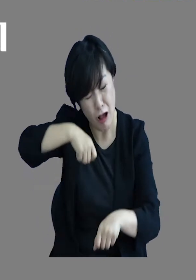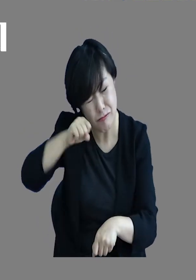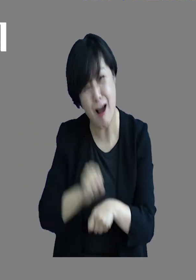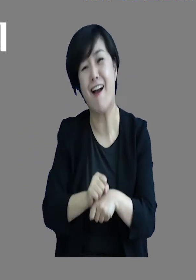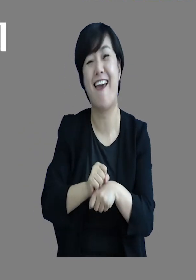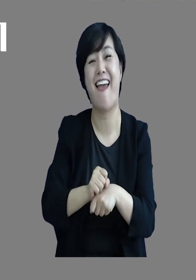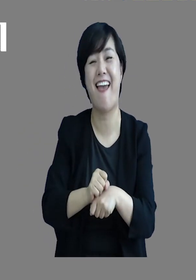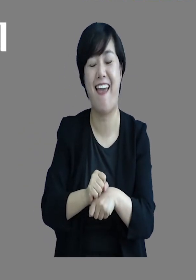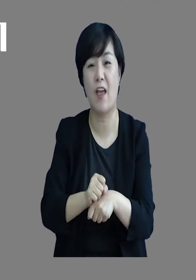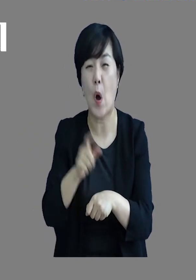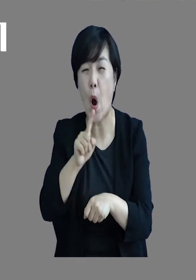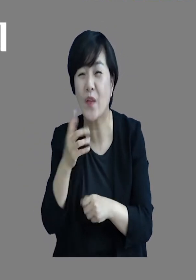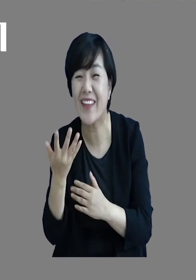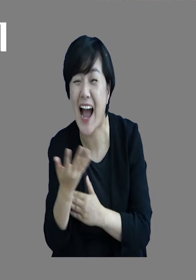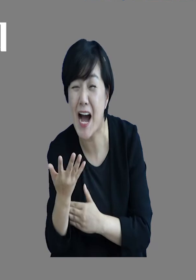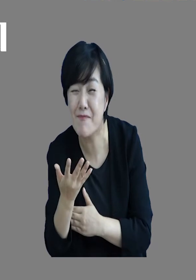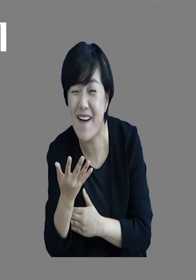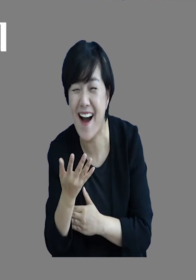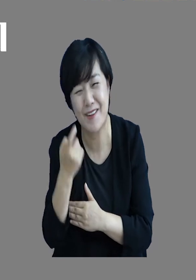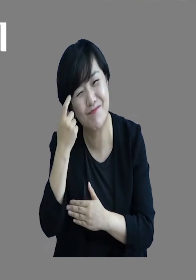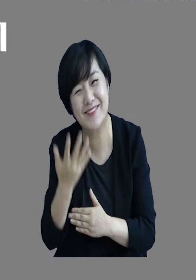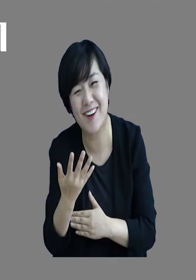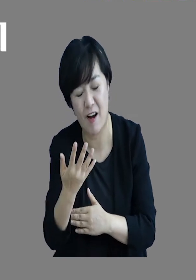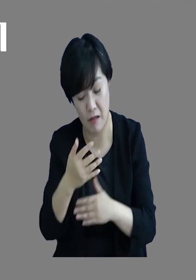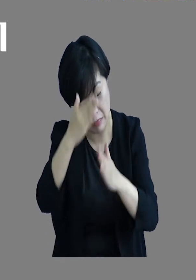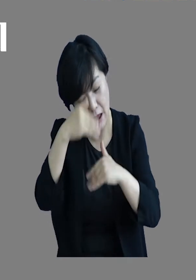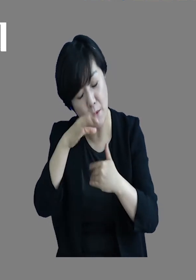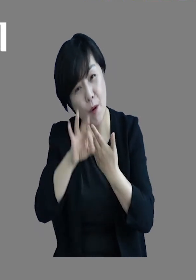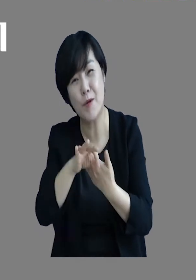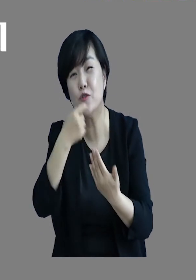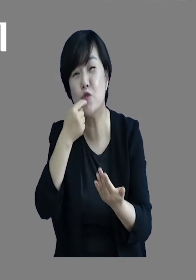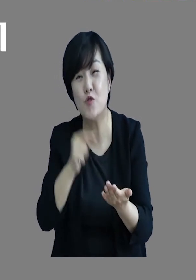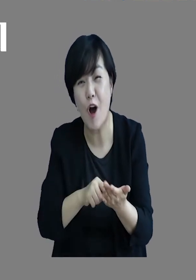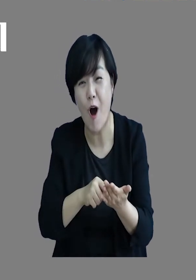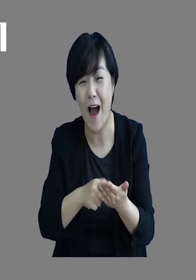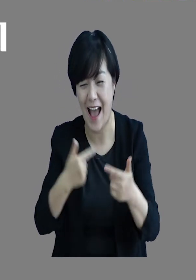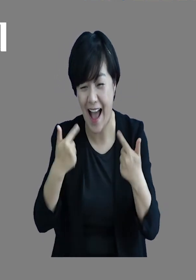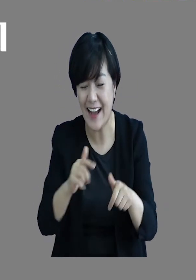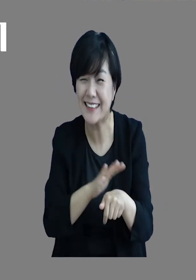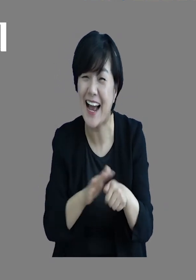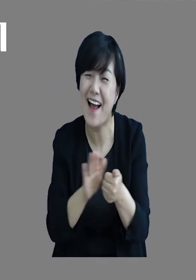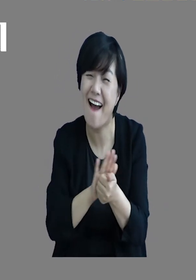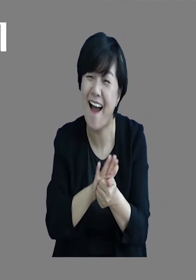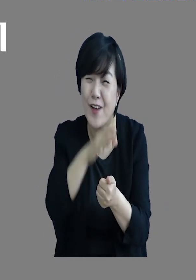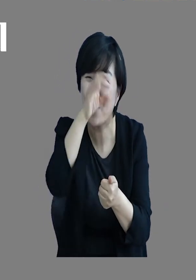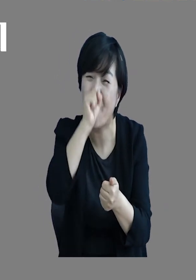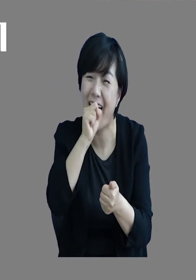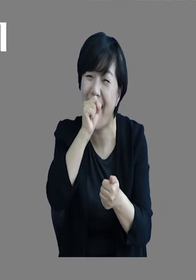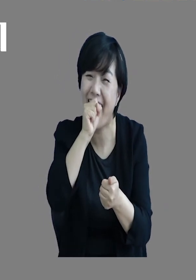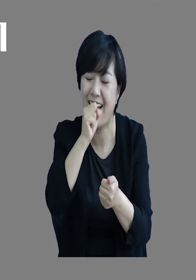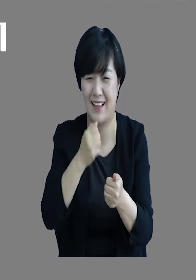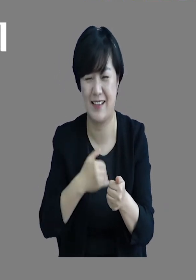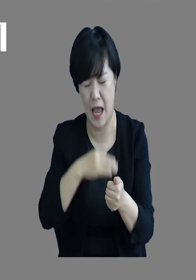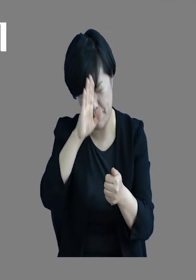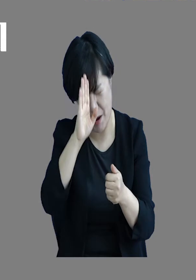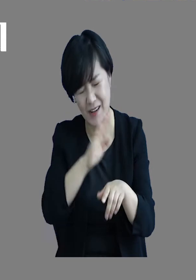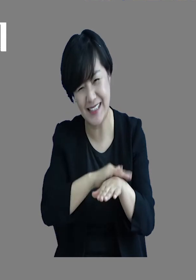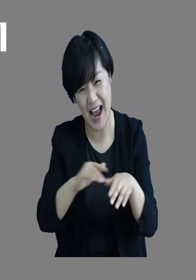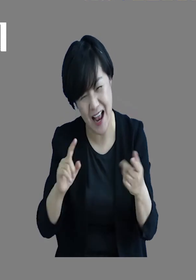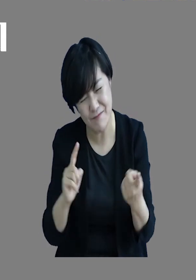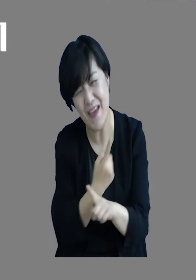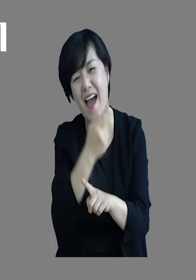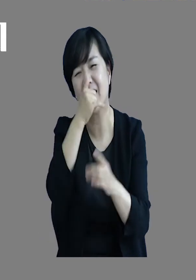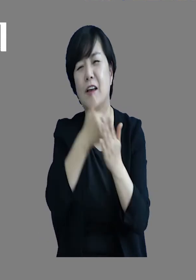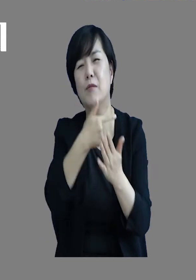잘합니다. 뭐 어디 아파요도 물어보고 내용 보면 쉽고 너무 항상 잘해 주셔서 좋고 제가 제 병을 잘 낫게